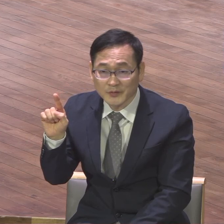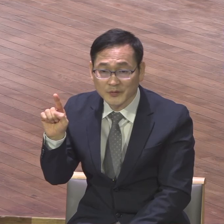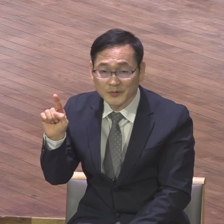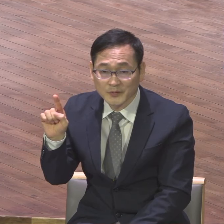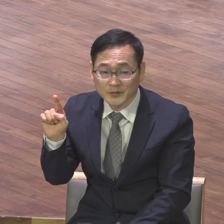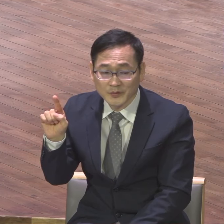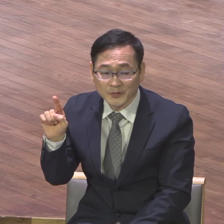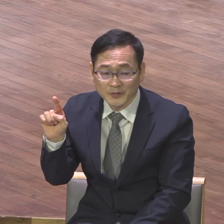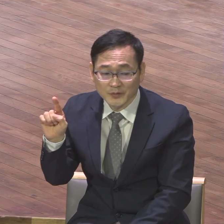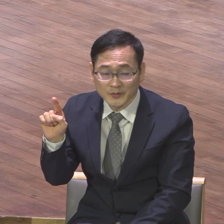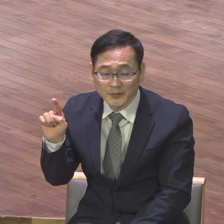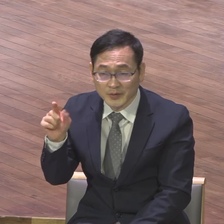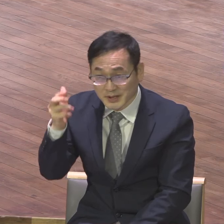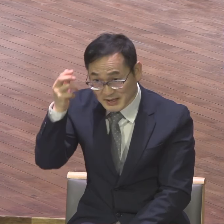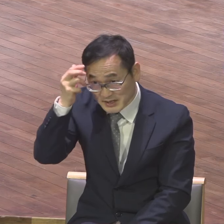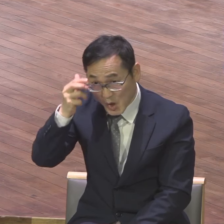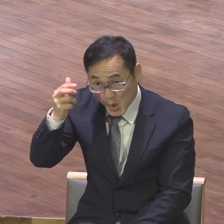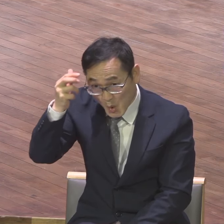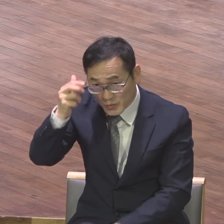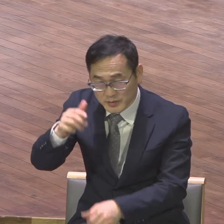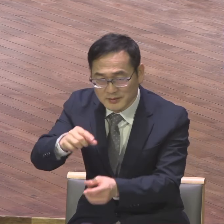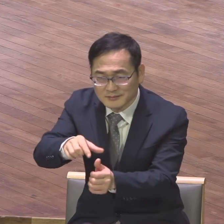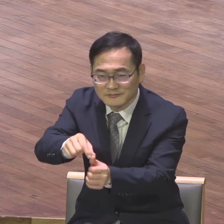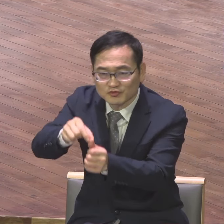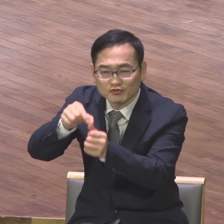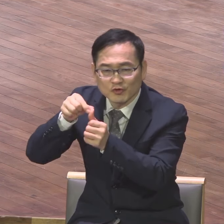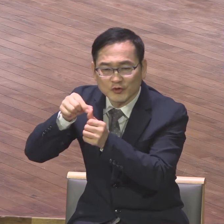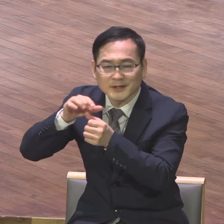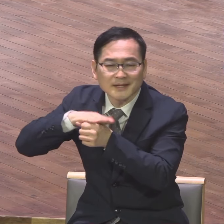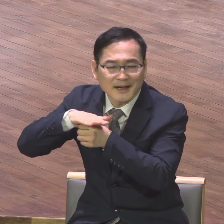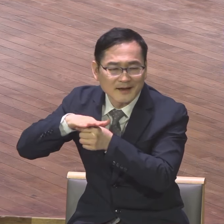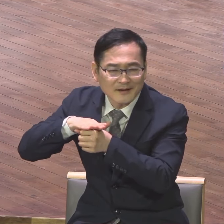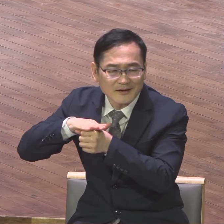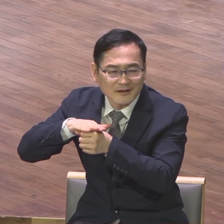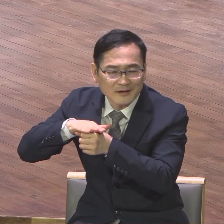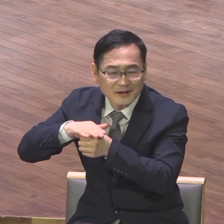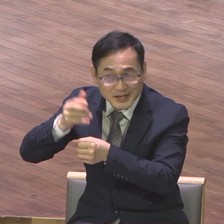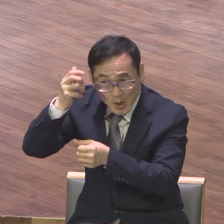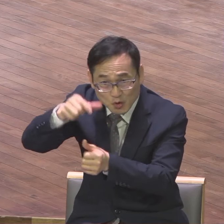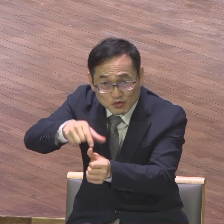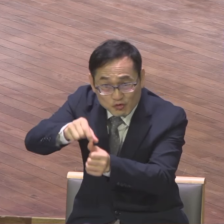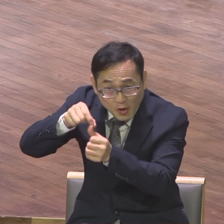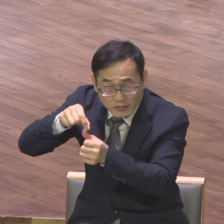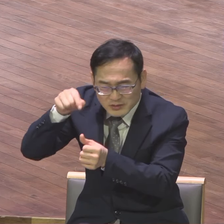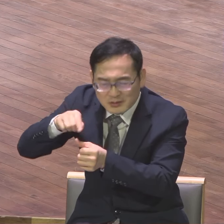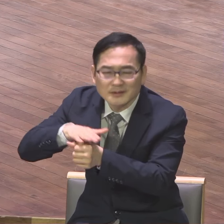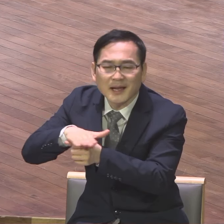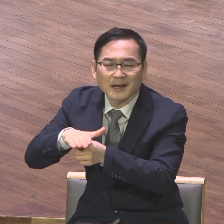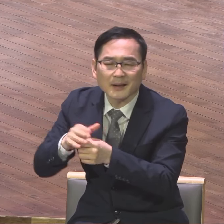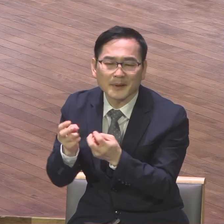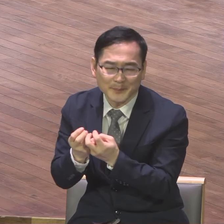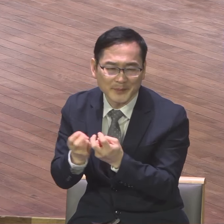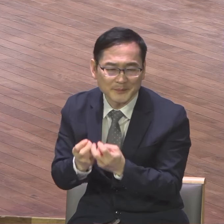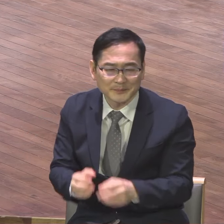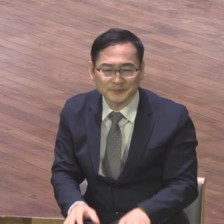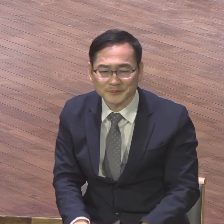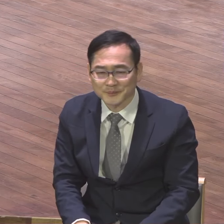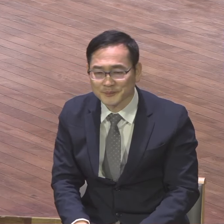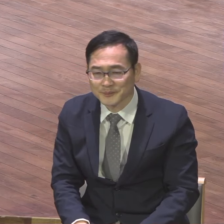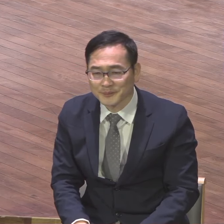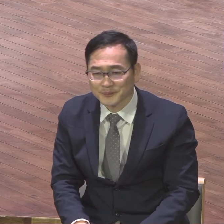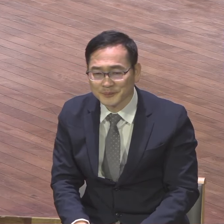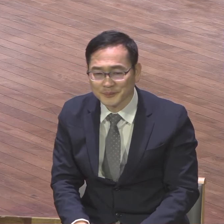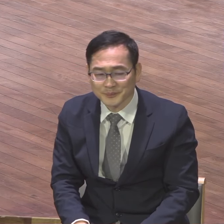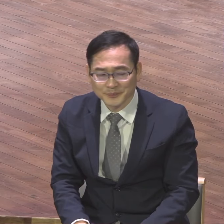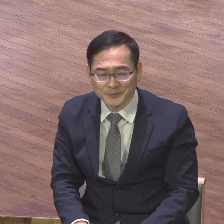바로 영혼을 살리는 사랑이에요. 그 영혼을 살리는 사랑. 모든